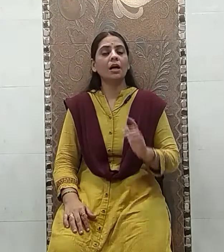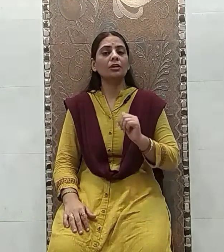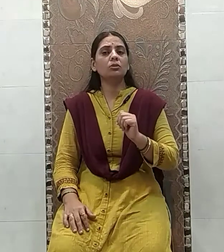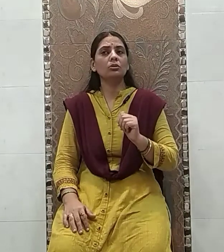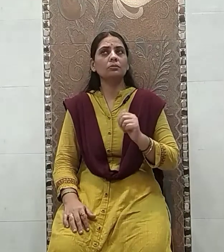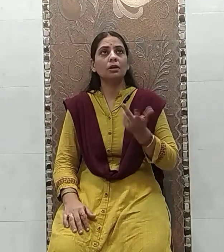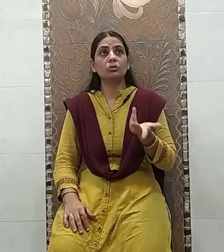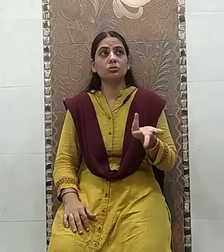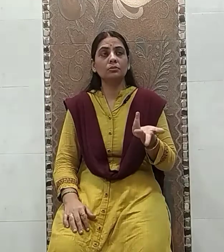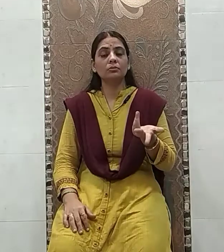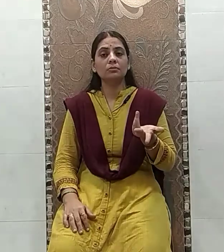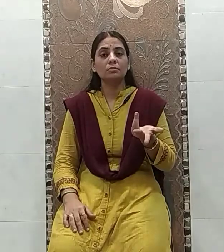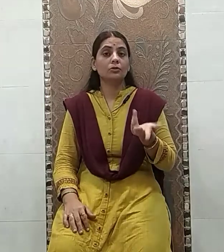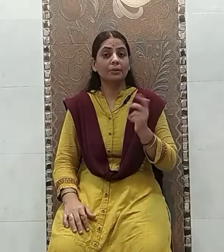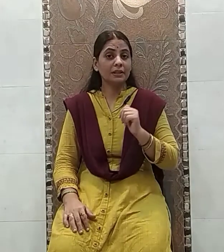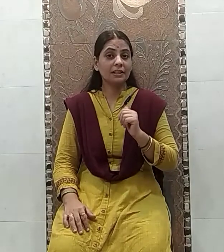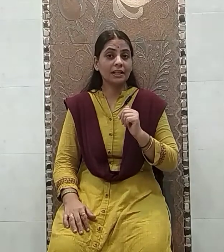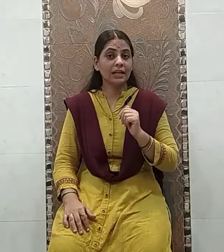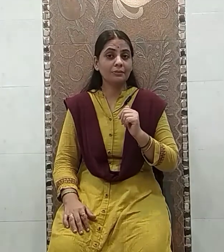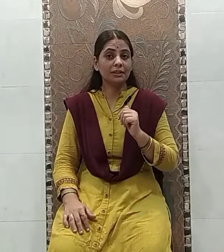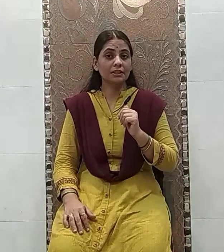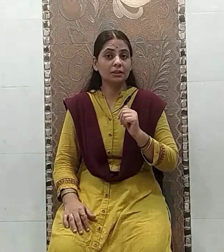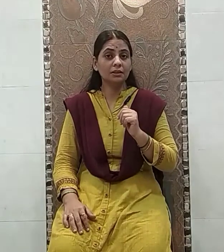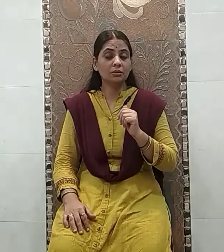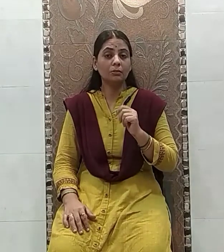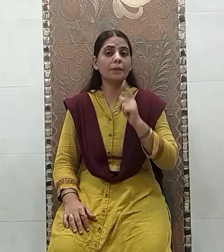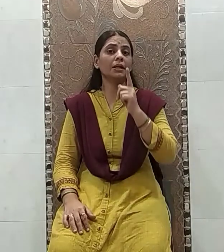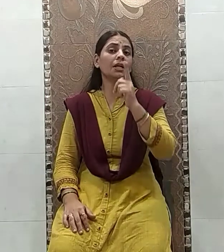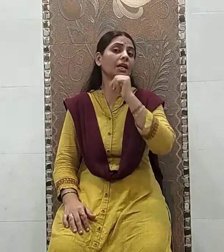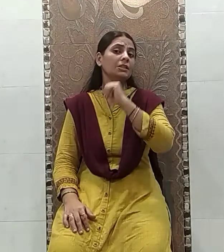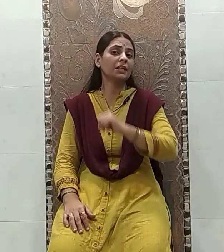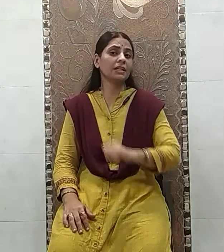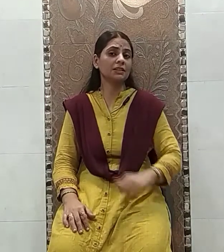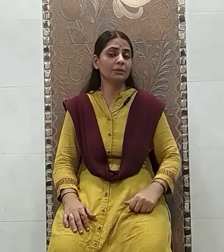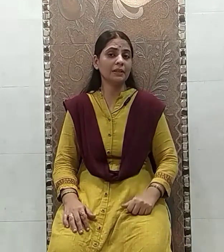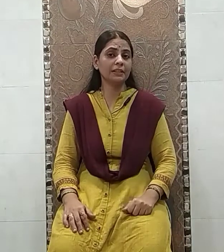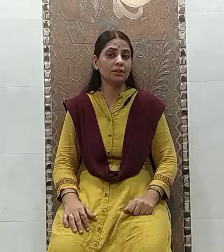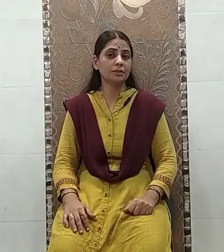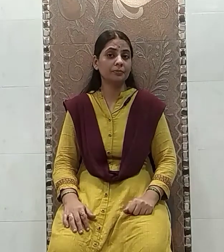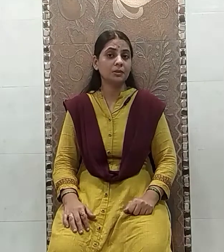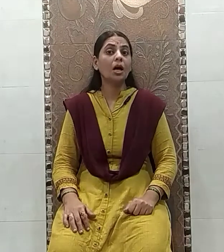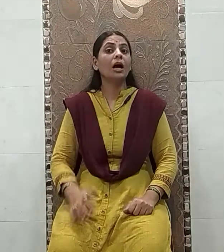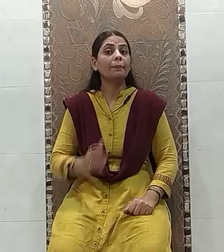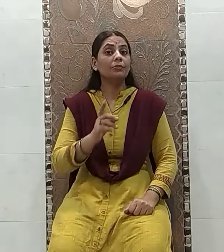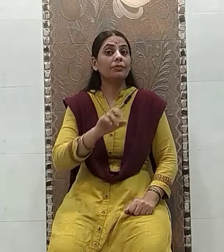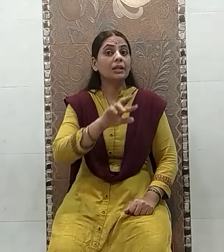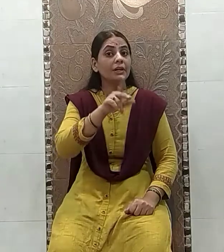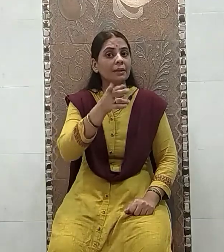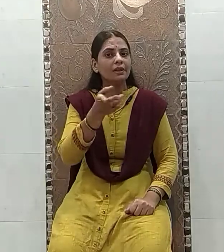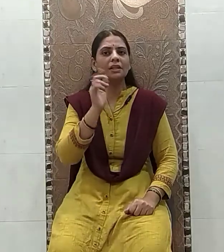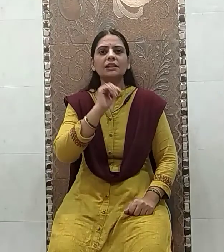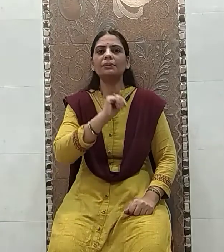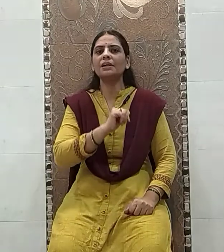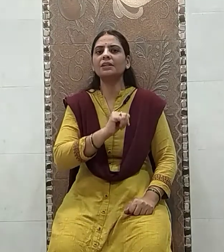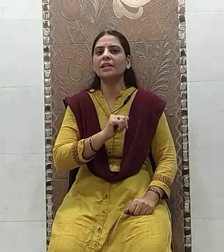हो अजून विमानं करायला आवडतात ना, मग आम्हाला एकाच प्रकारचं विमान येतं. आपण वेगवेगळ्या प्रकारचे विमानं तयार